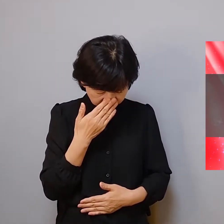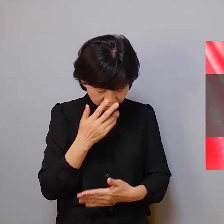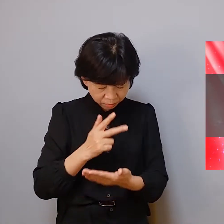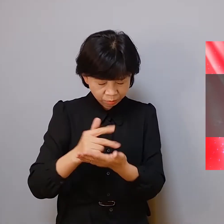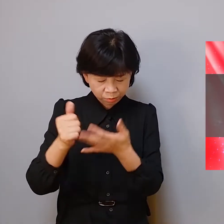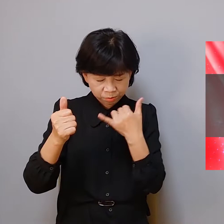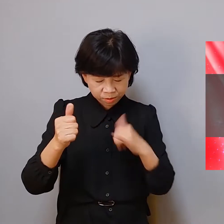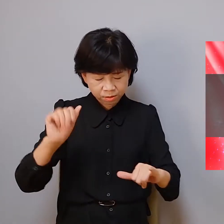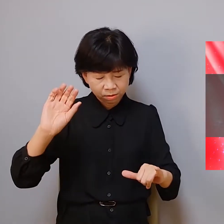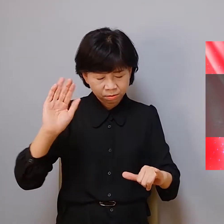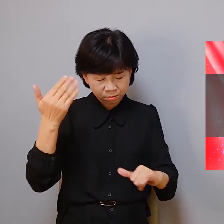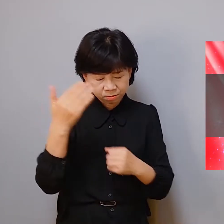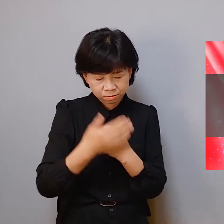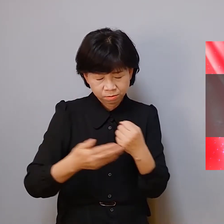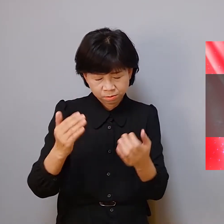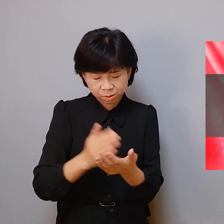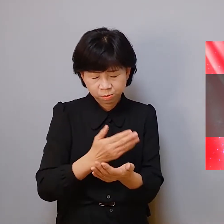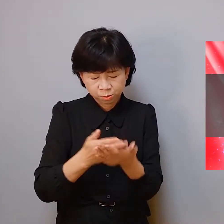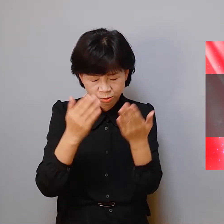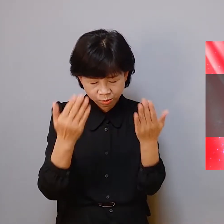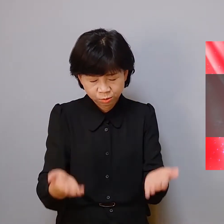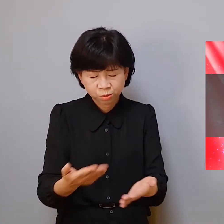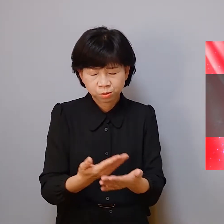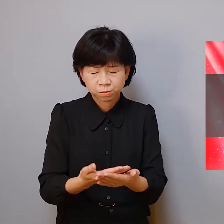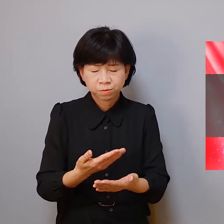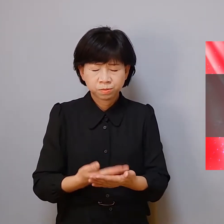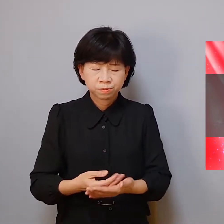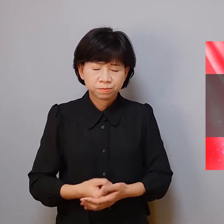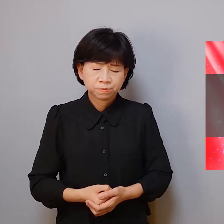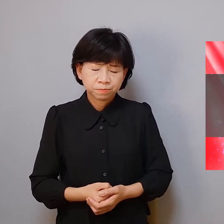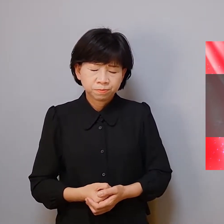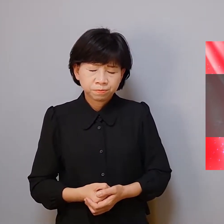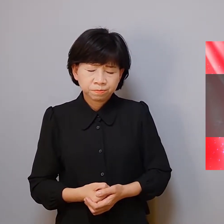주님의 자녀가 될 수 있도록 은혜를 베풀어 주옵소서.